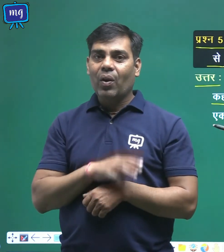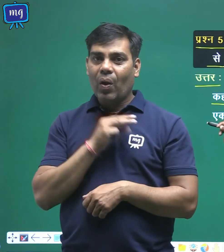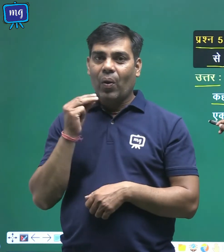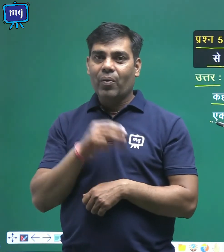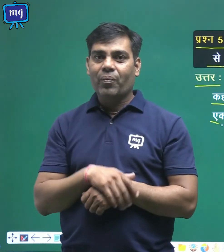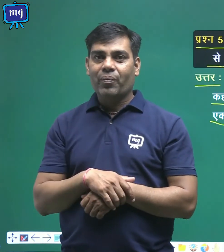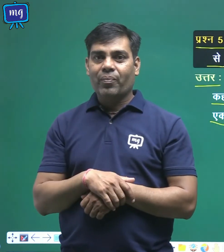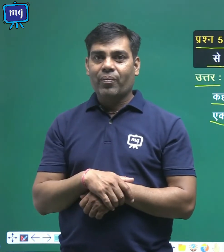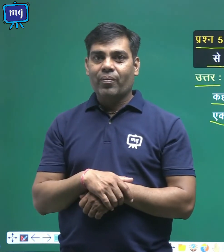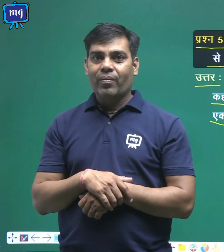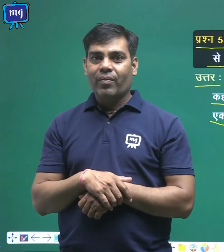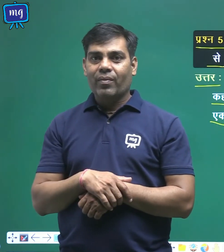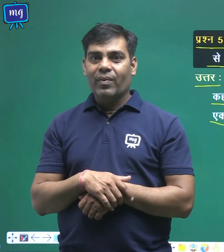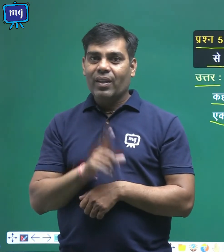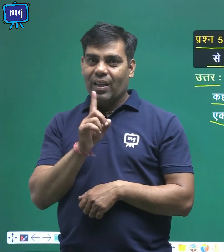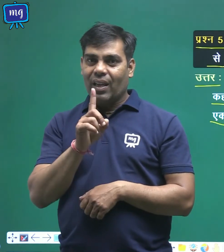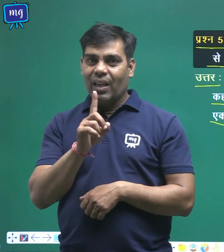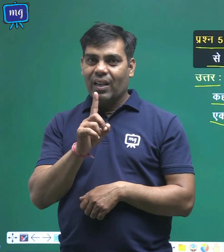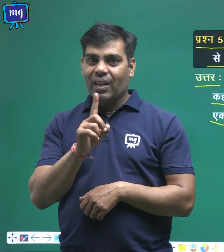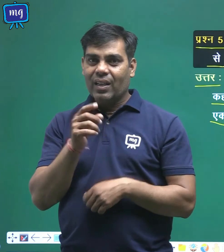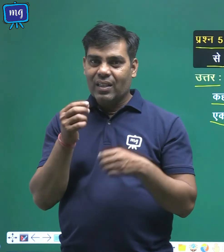और एक भेड़ ले ले।